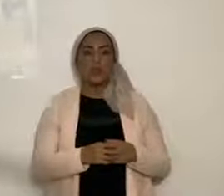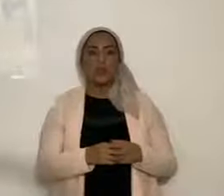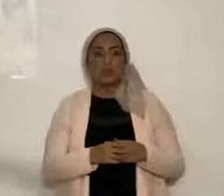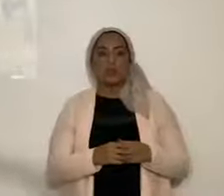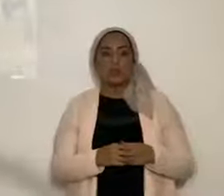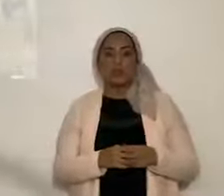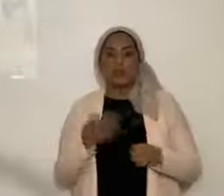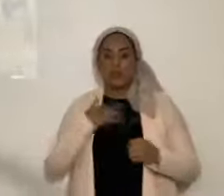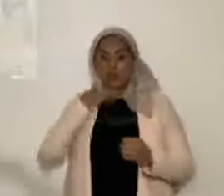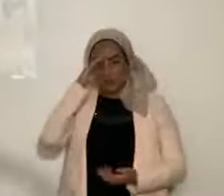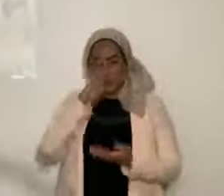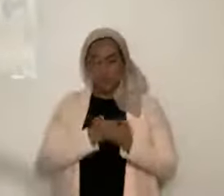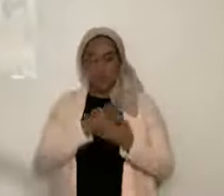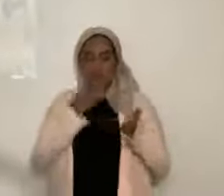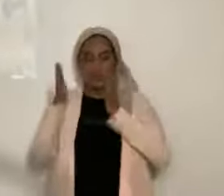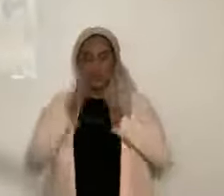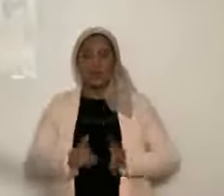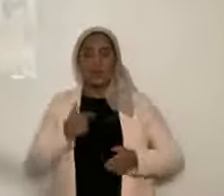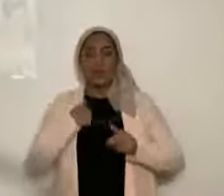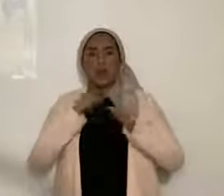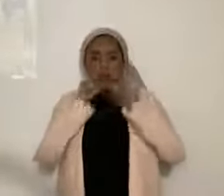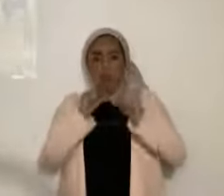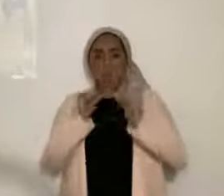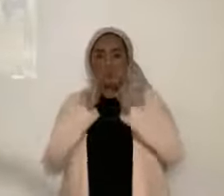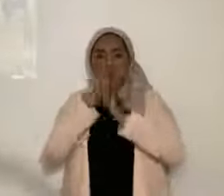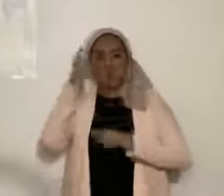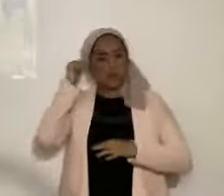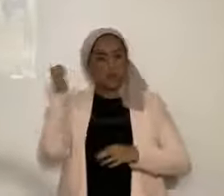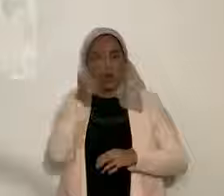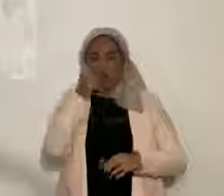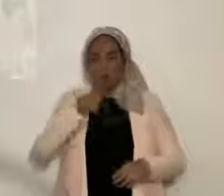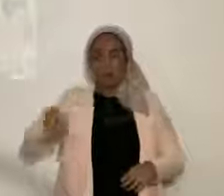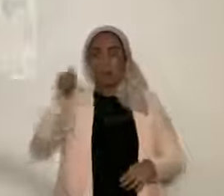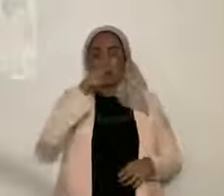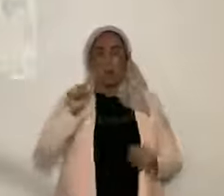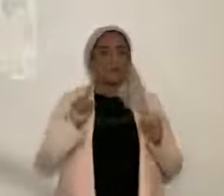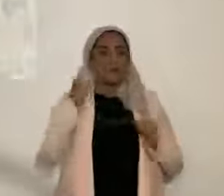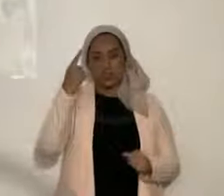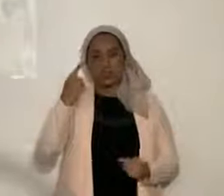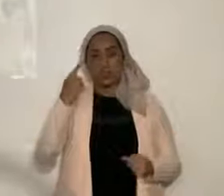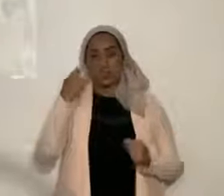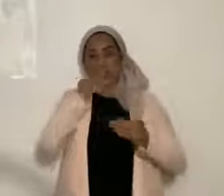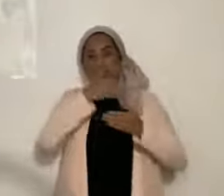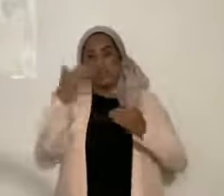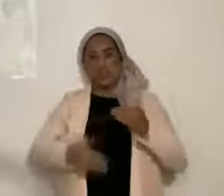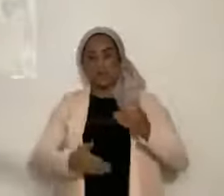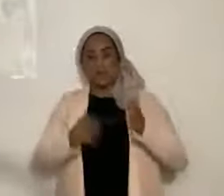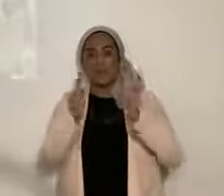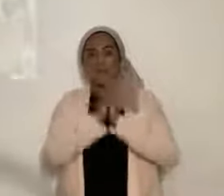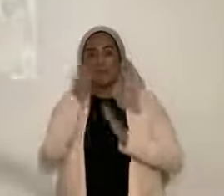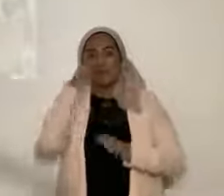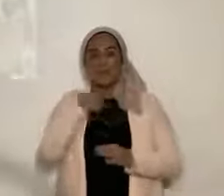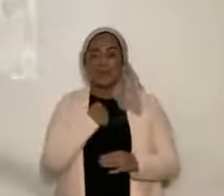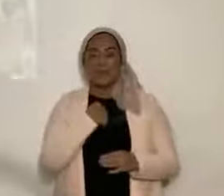como hijo y siervo del Eterno. Siempre oro por todos ustedes primero y al final por